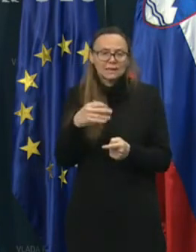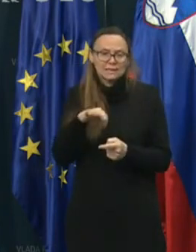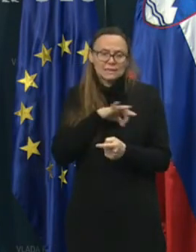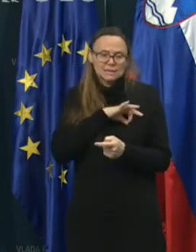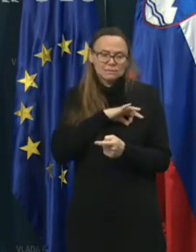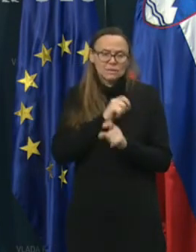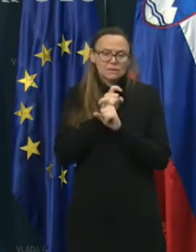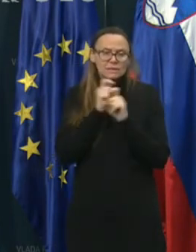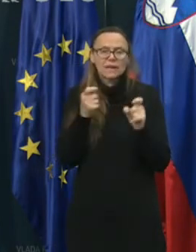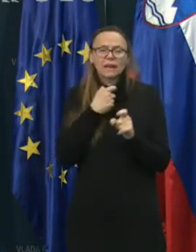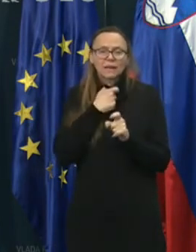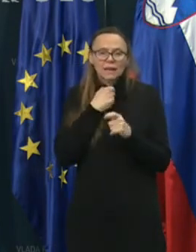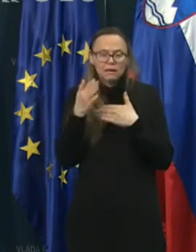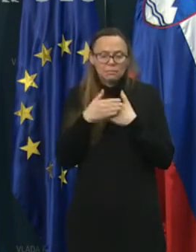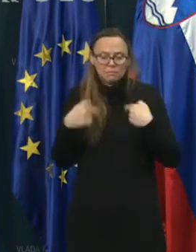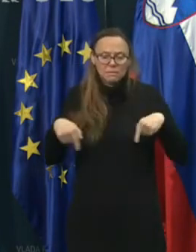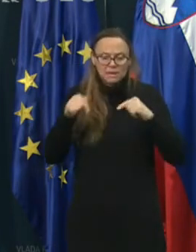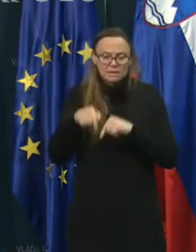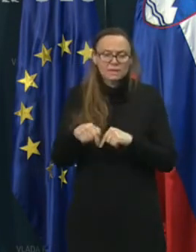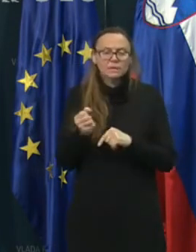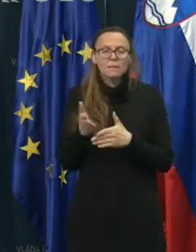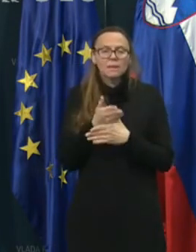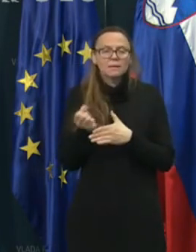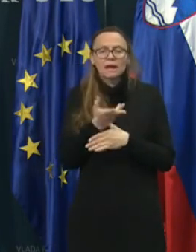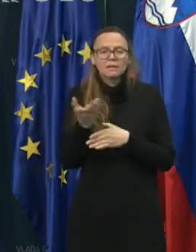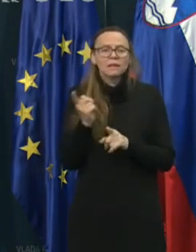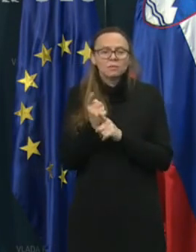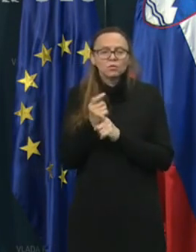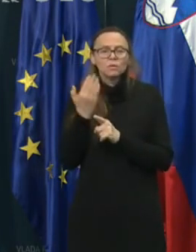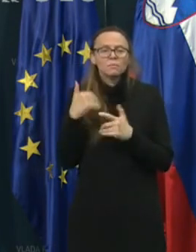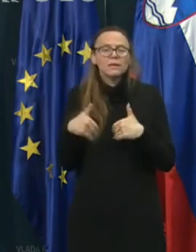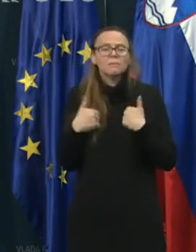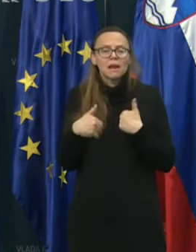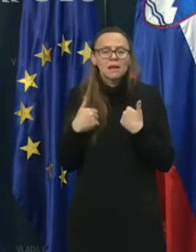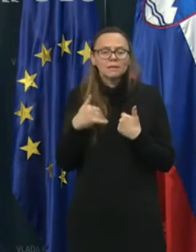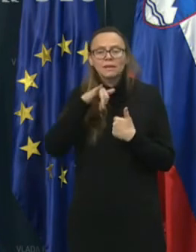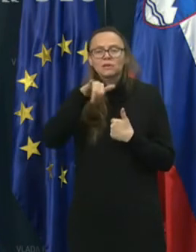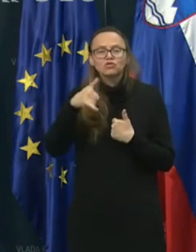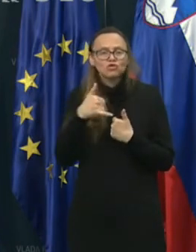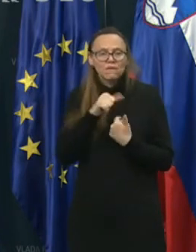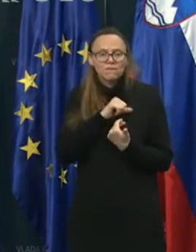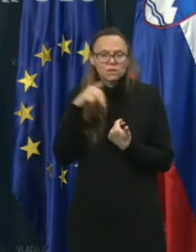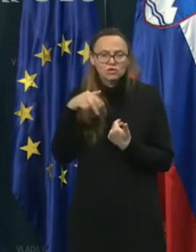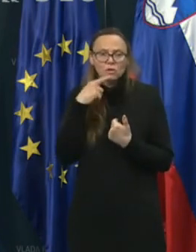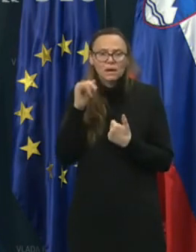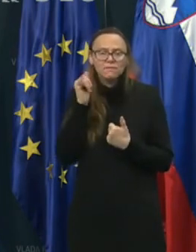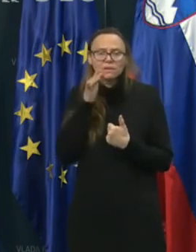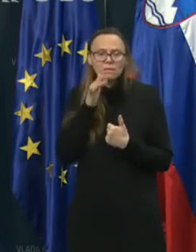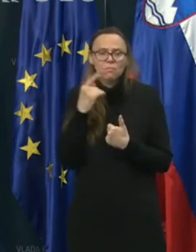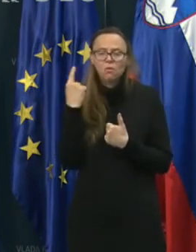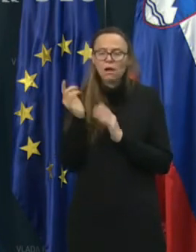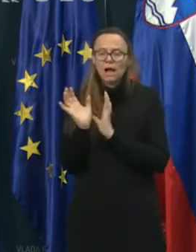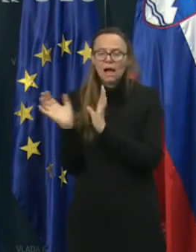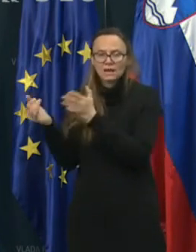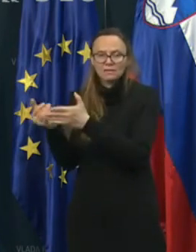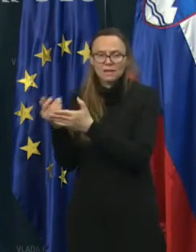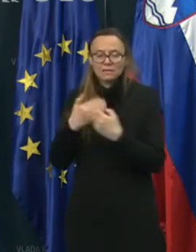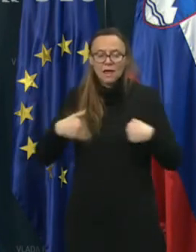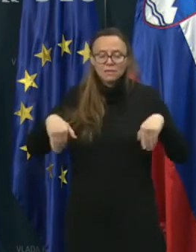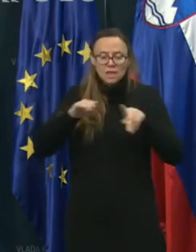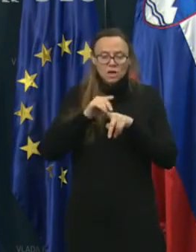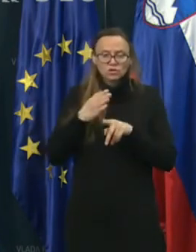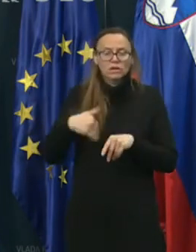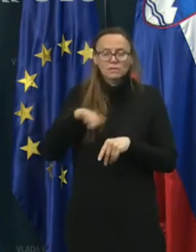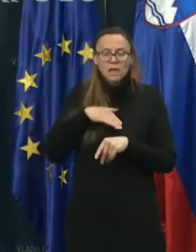nas, med katerimi so bili tudi mladi. Jefferson pravi, da bo karantena nas in naše potomce spravila v bankrot